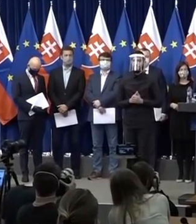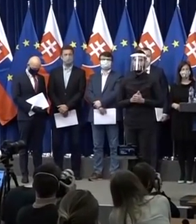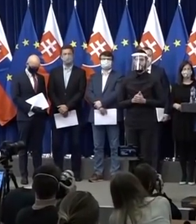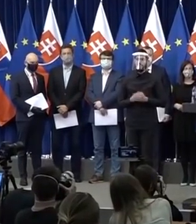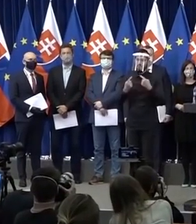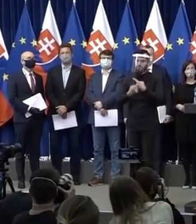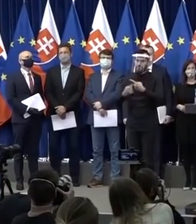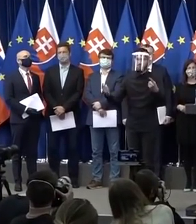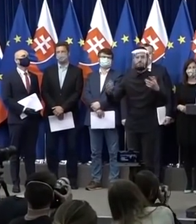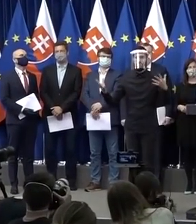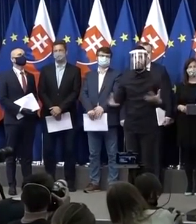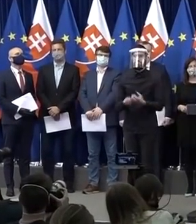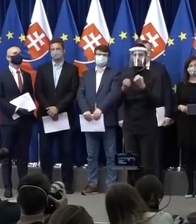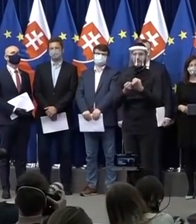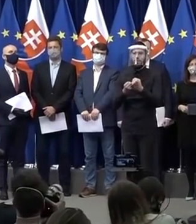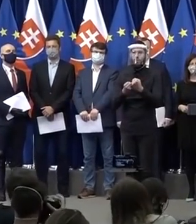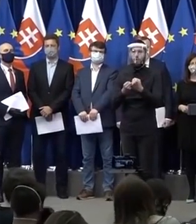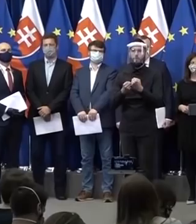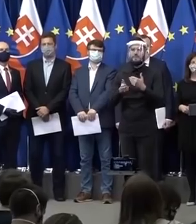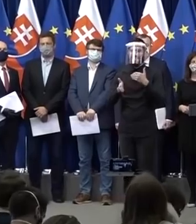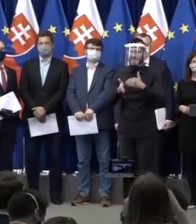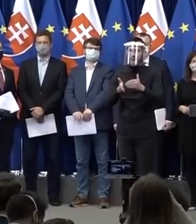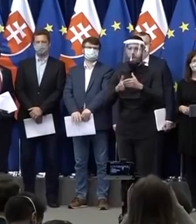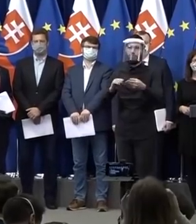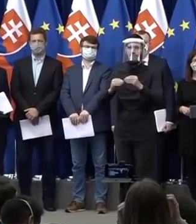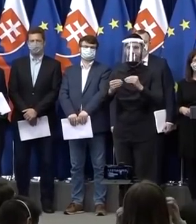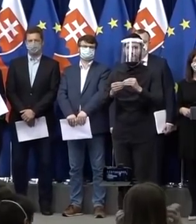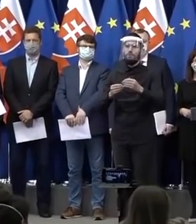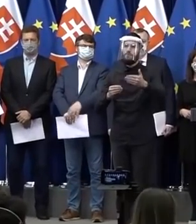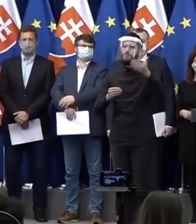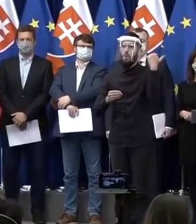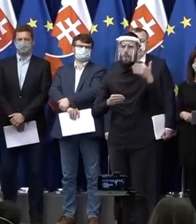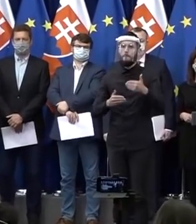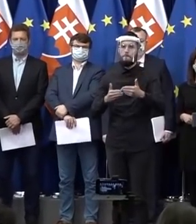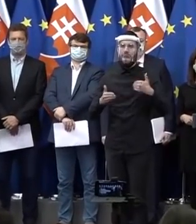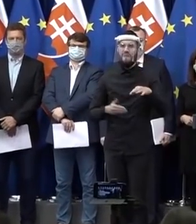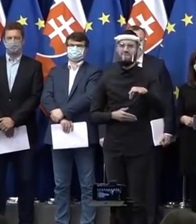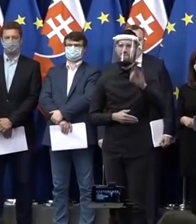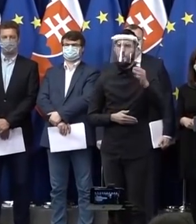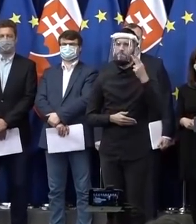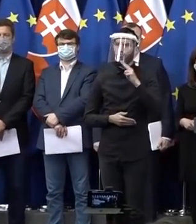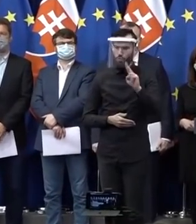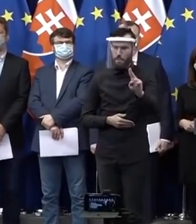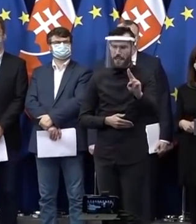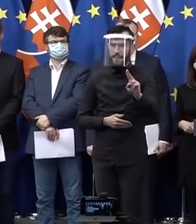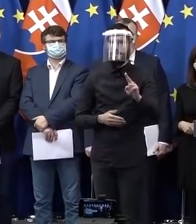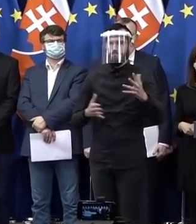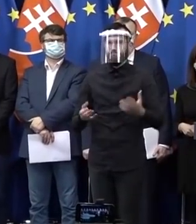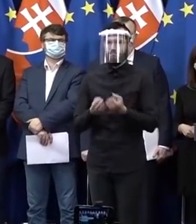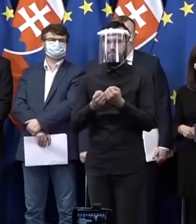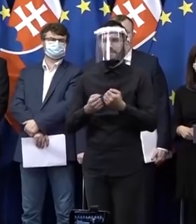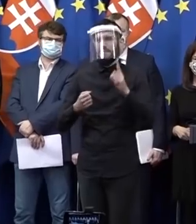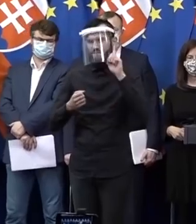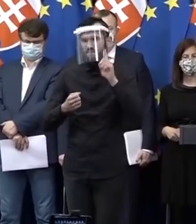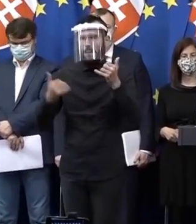urobili sme ďalší krok k tomu, aby sme naplnili to, čo sme pred voľbami slúbili. Áno, žijeme v